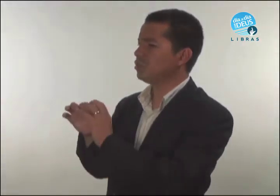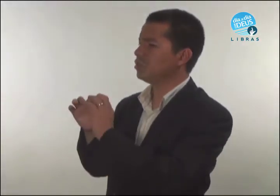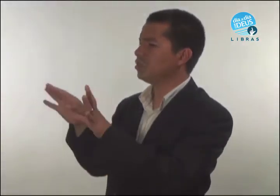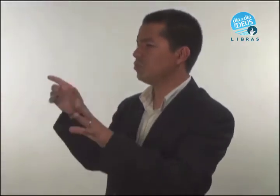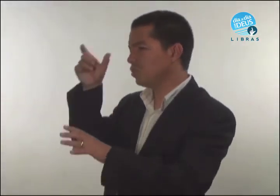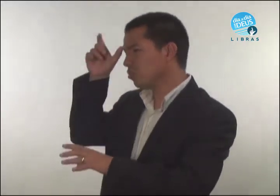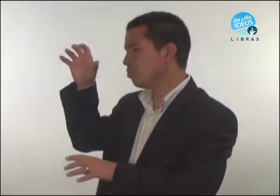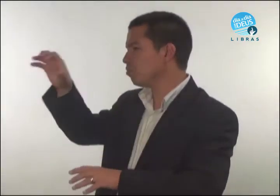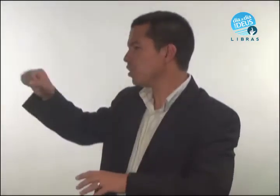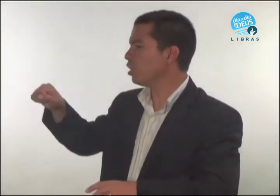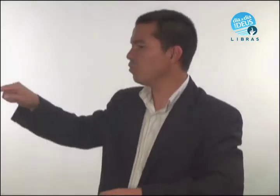seu coração?